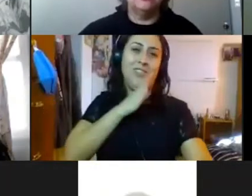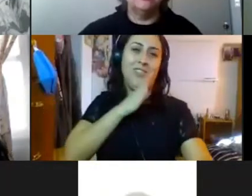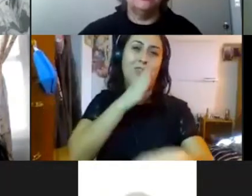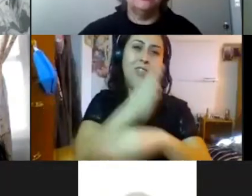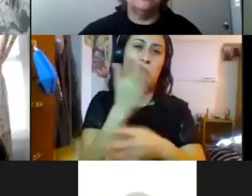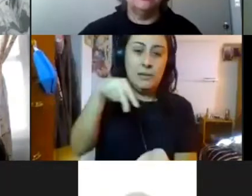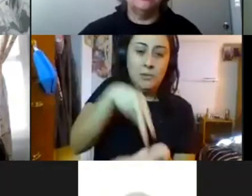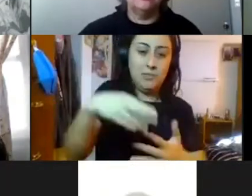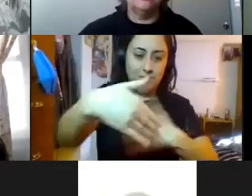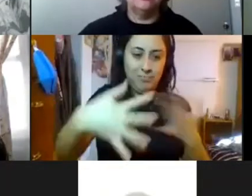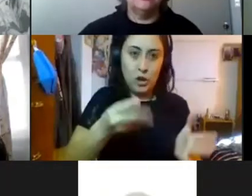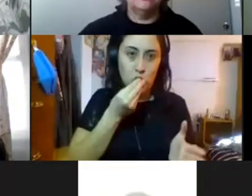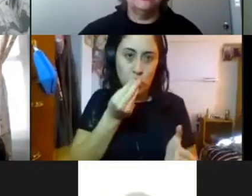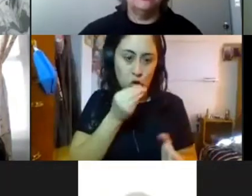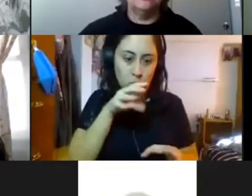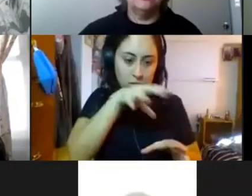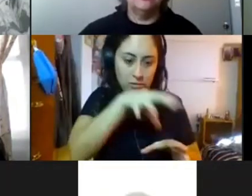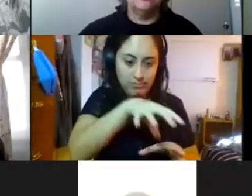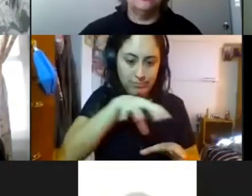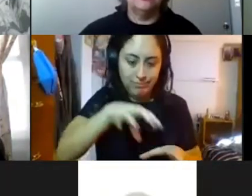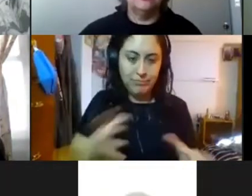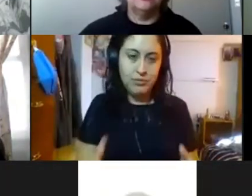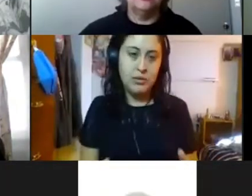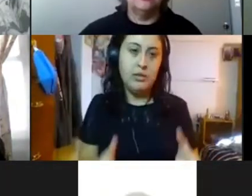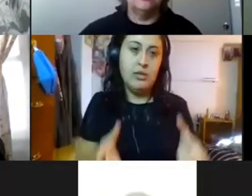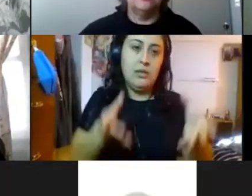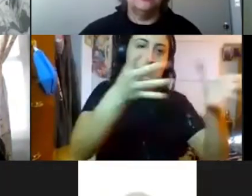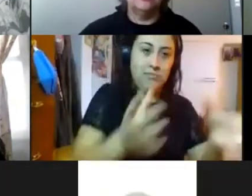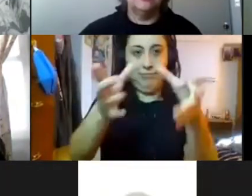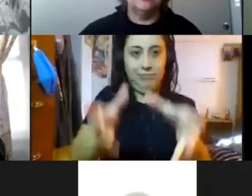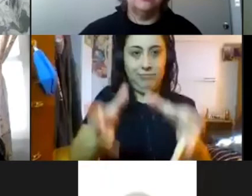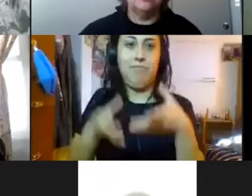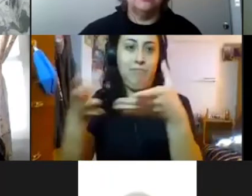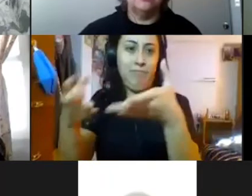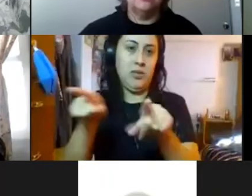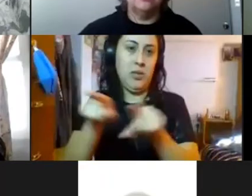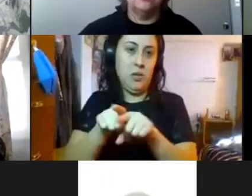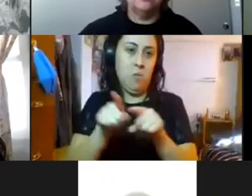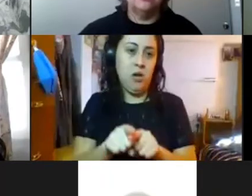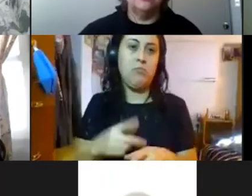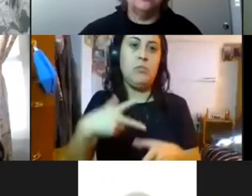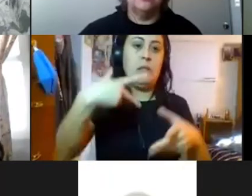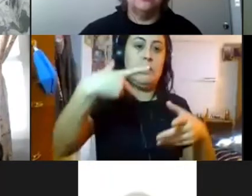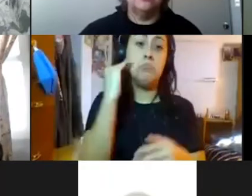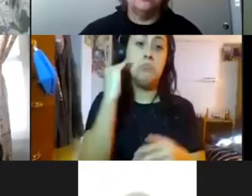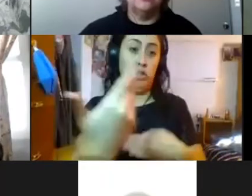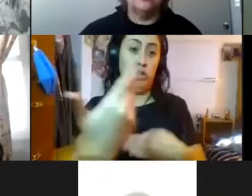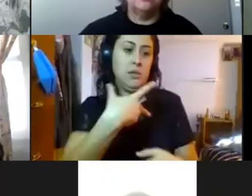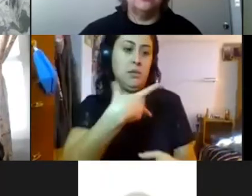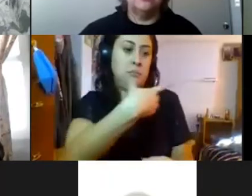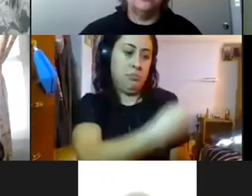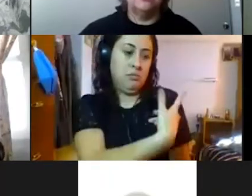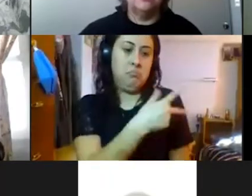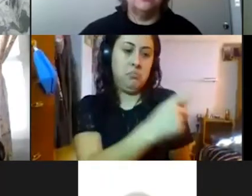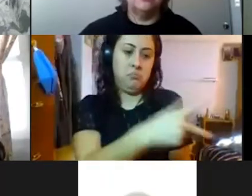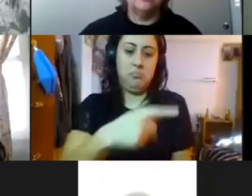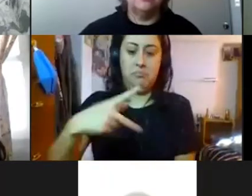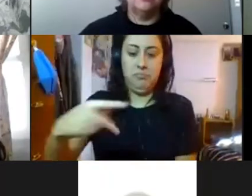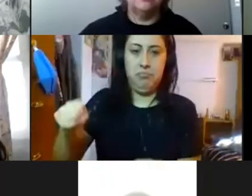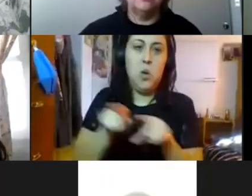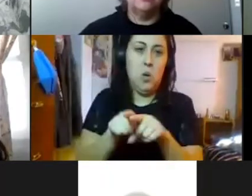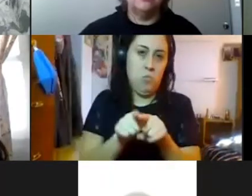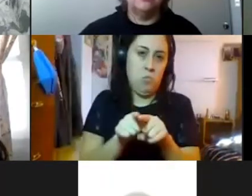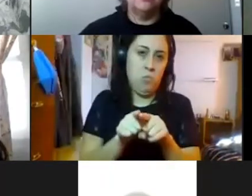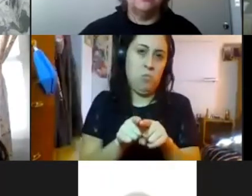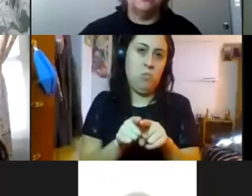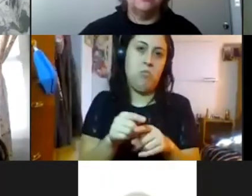hemos hecho las campañas de vacunación que se tenían que hacer en el establecimiento, y hemos visto más a los padres porque la indicación es